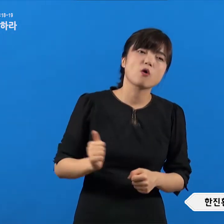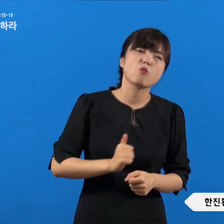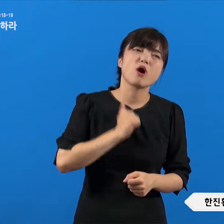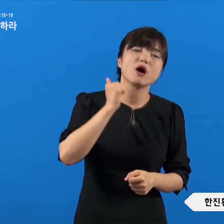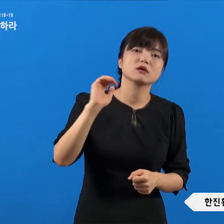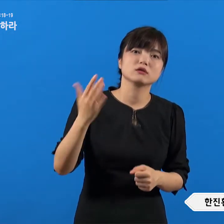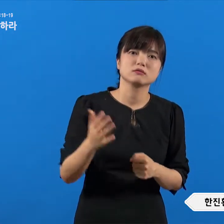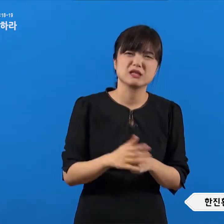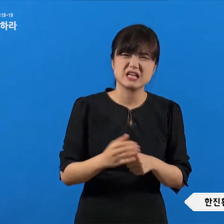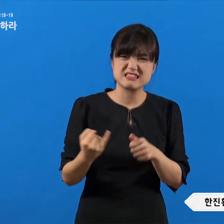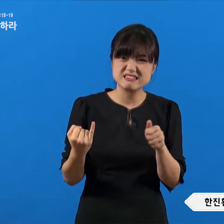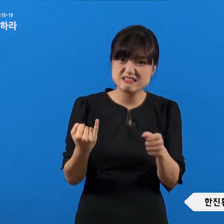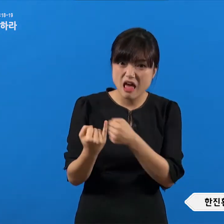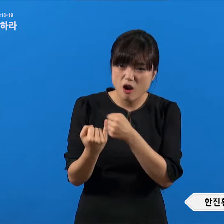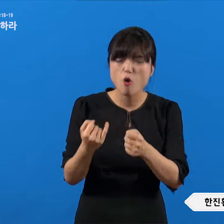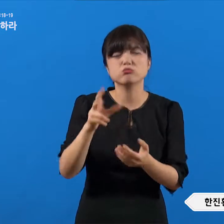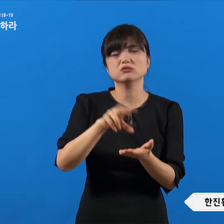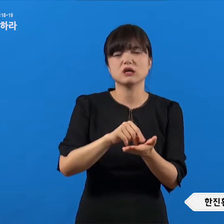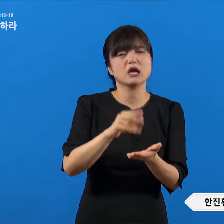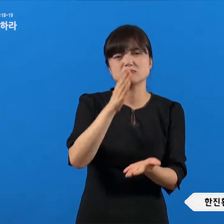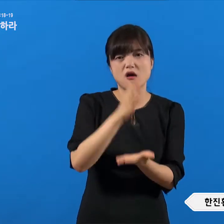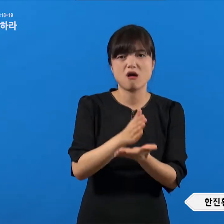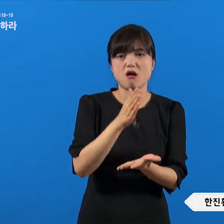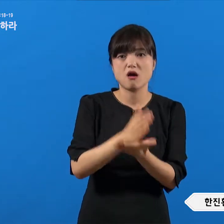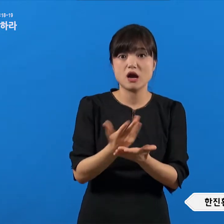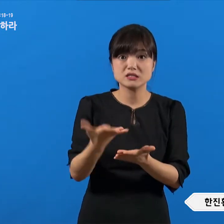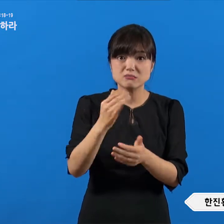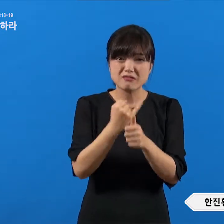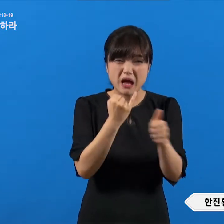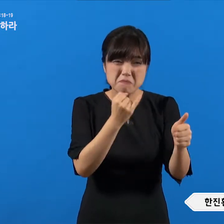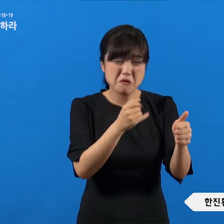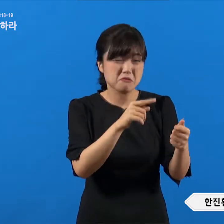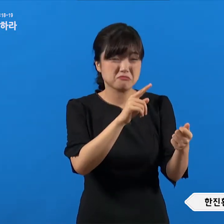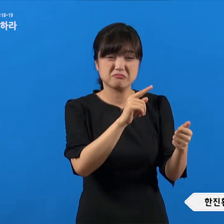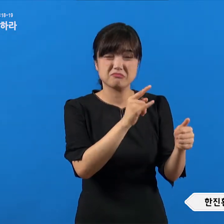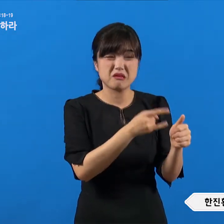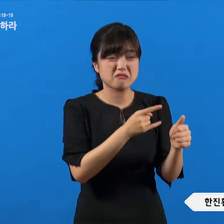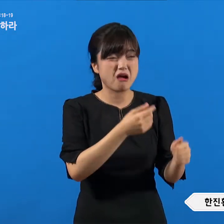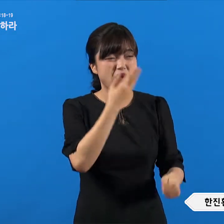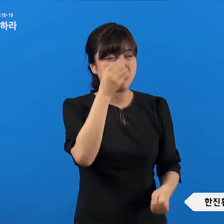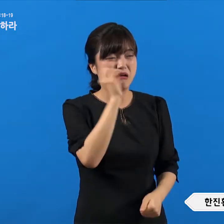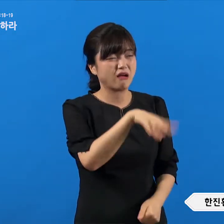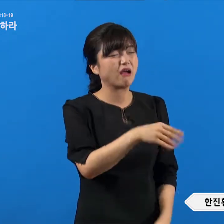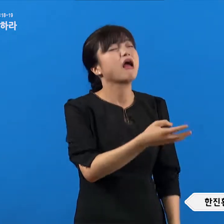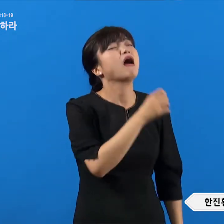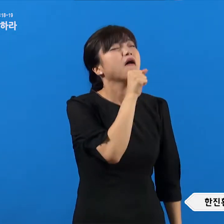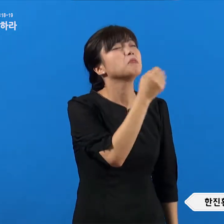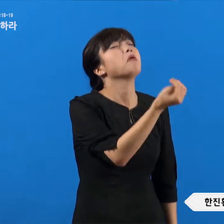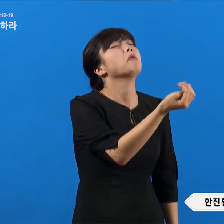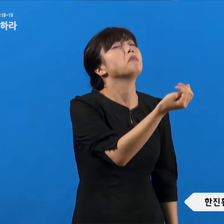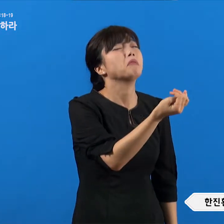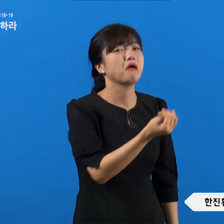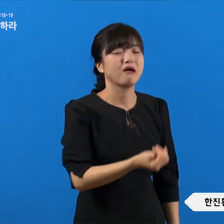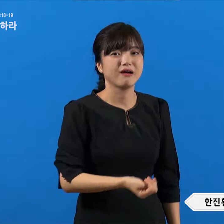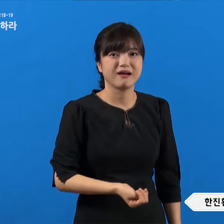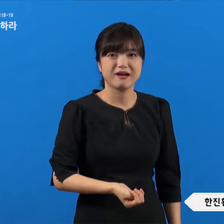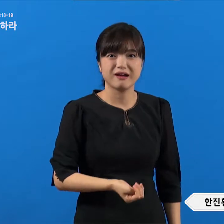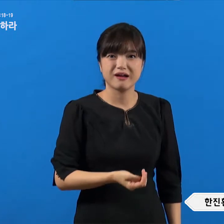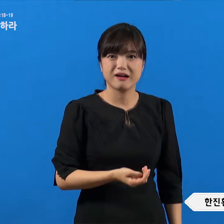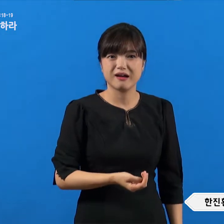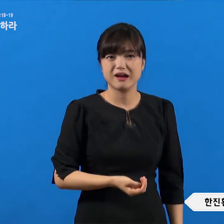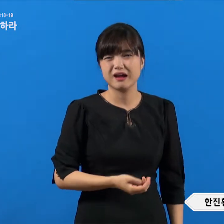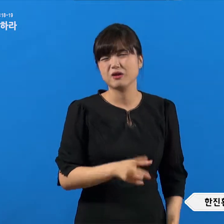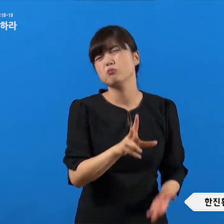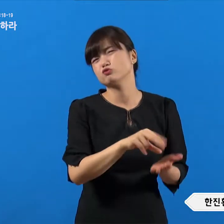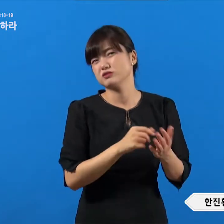주먹이 나가는 것은 잘못이지만은 그러나 남편을 향해서 예비고사 몇 점 맞았냐고 대드는 그것도